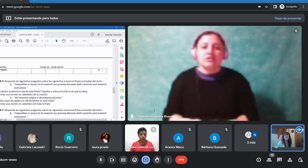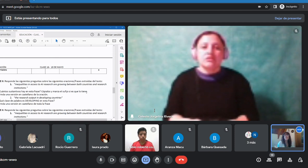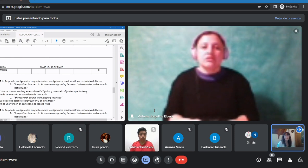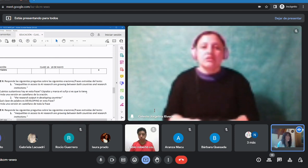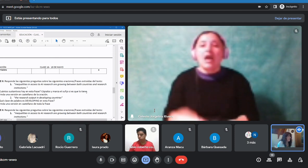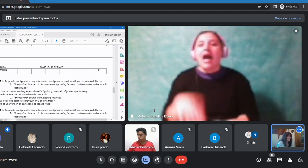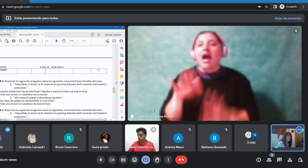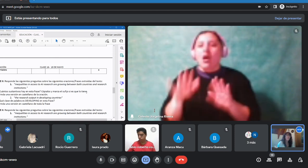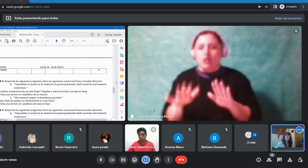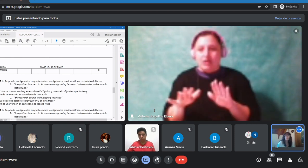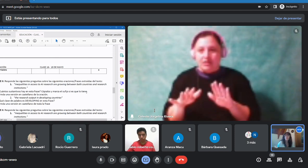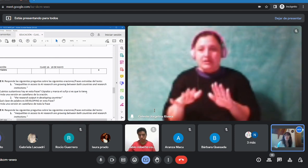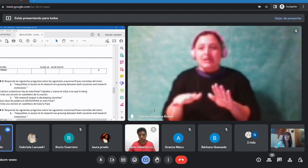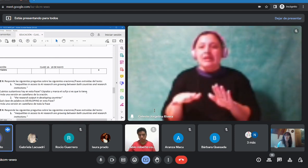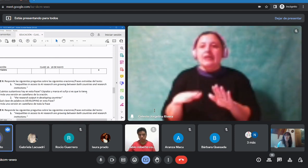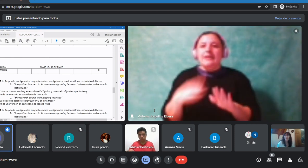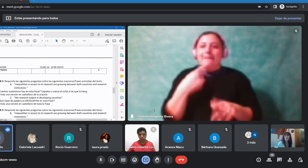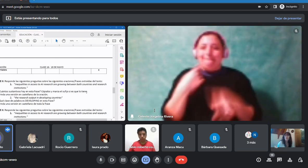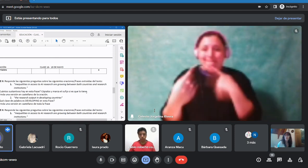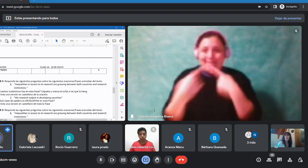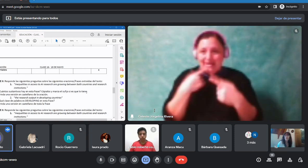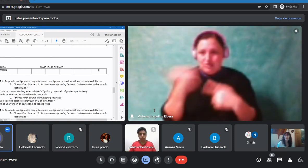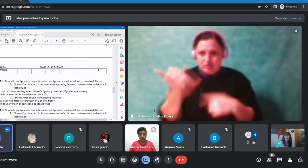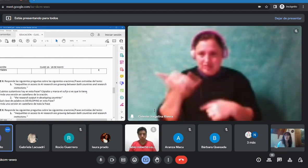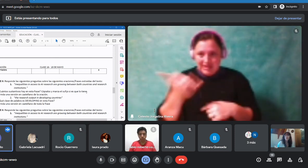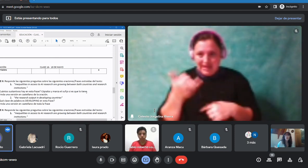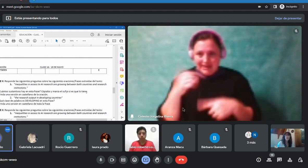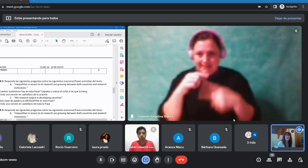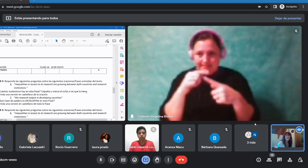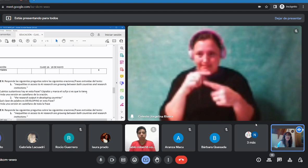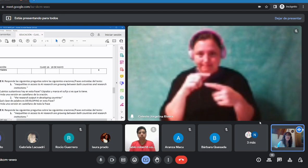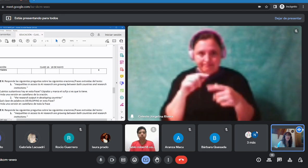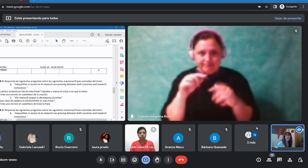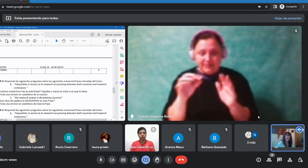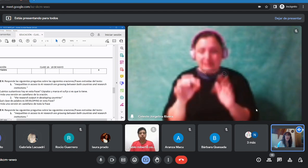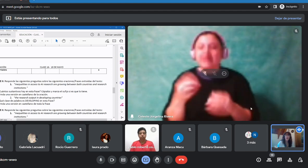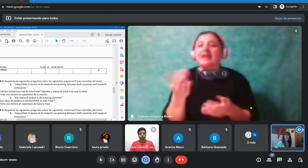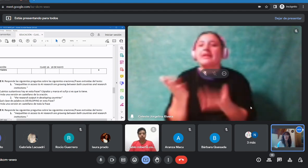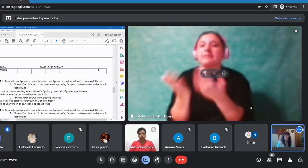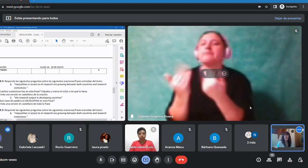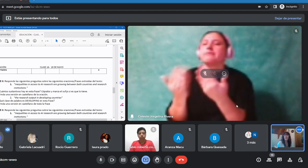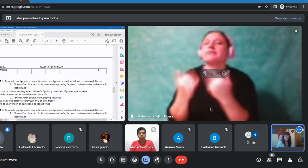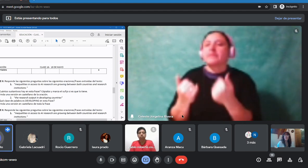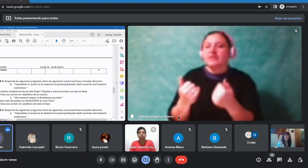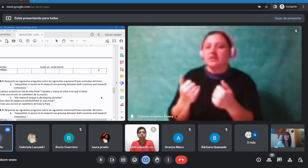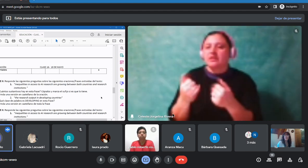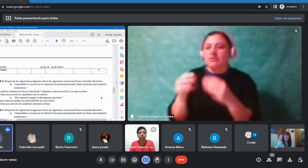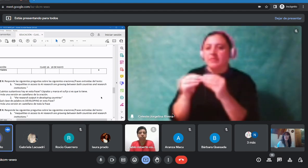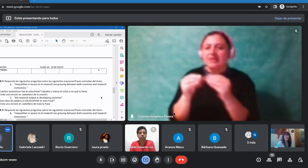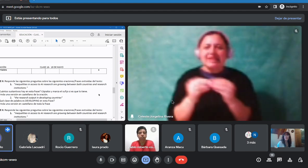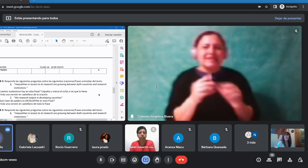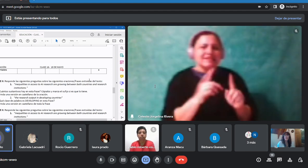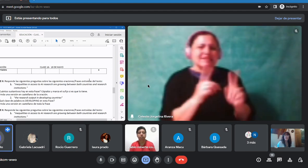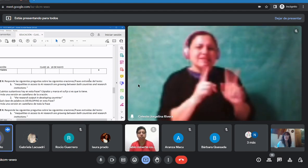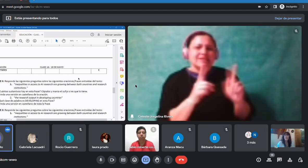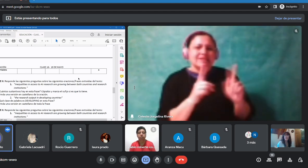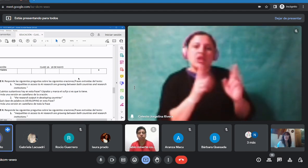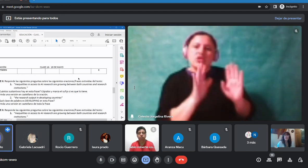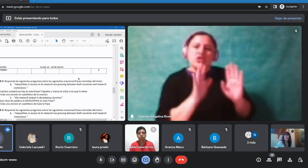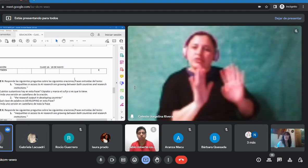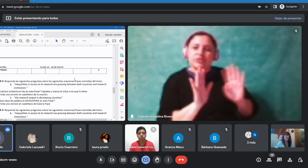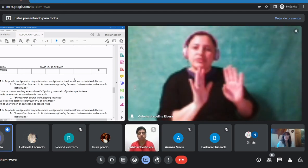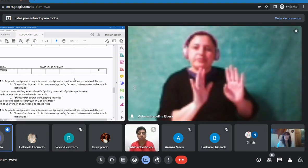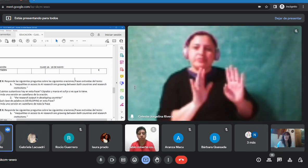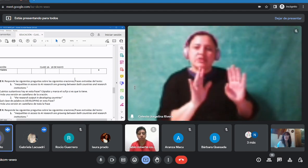Sí. Bien. Sí. No, nada. No, sí, decime. No, porque